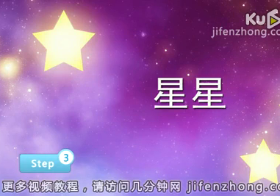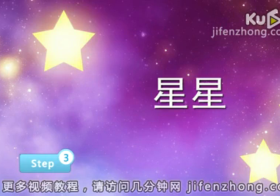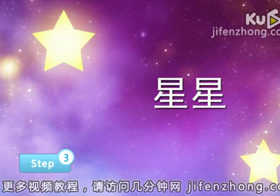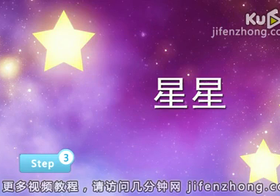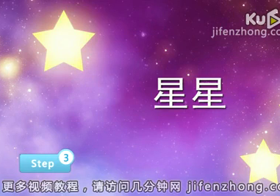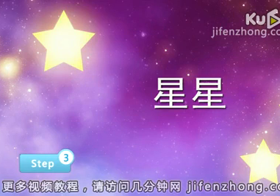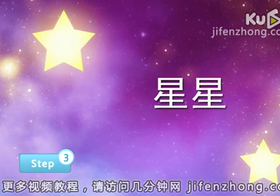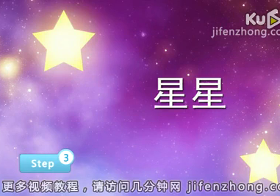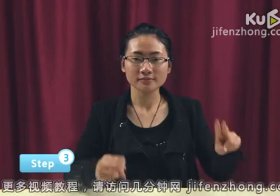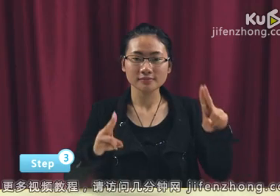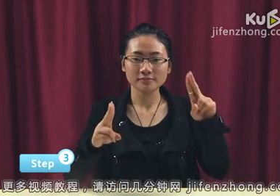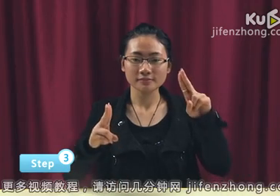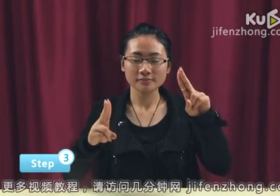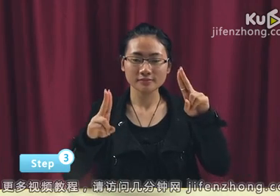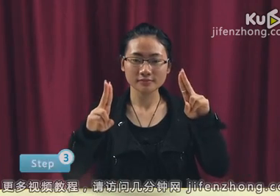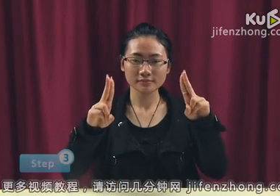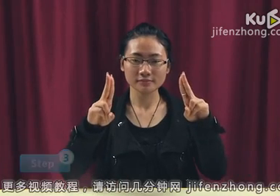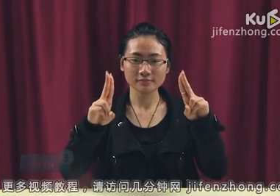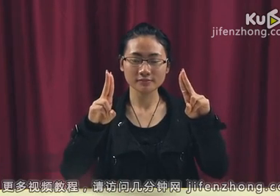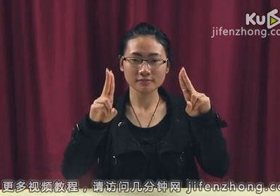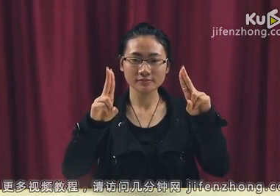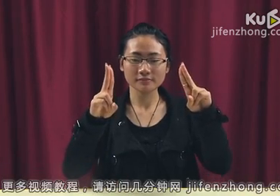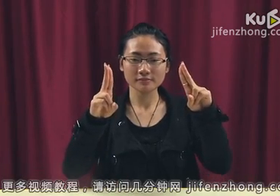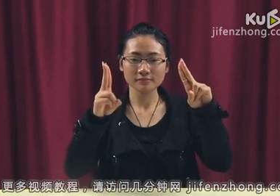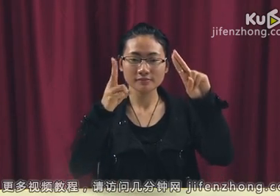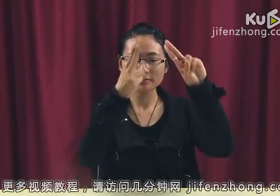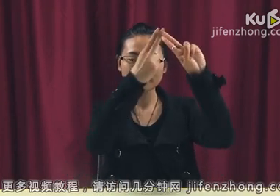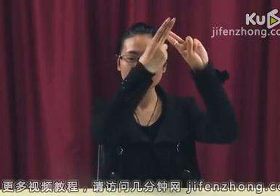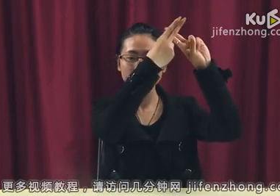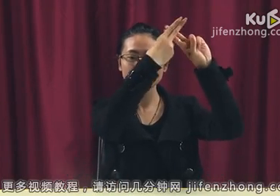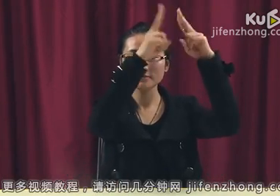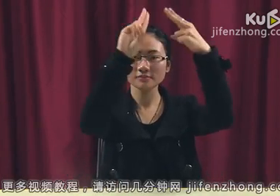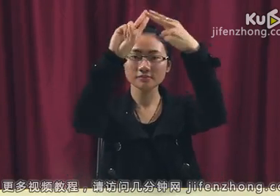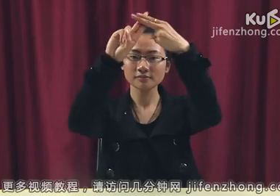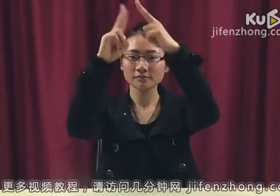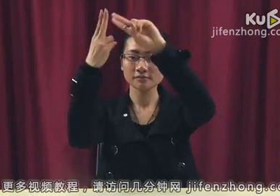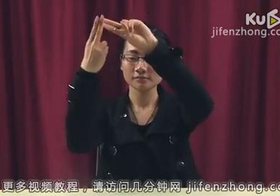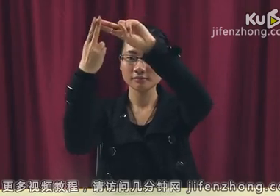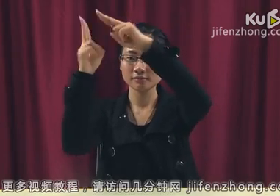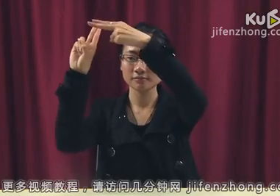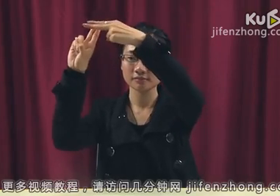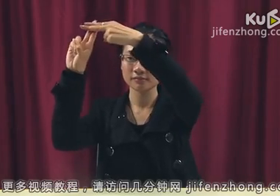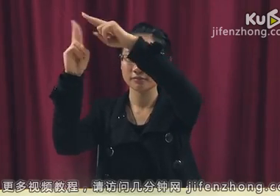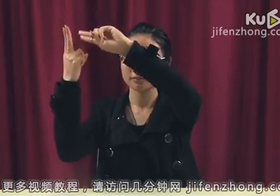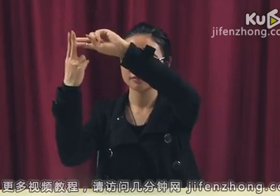星星。左右手食中指并拢，两手正反相敲，在额前经过。